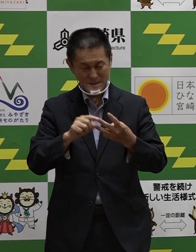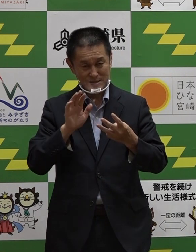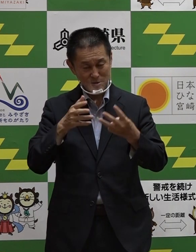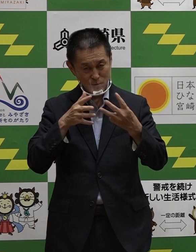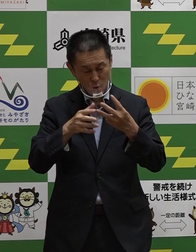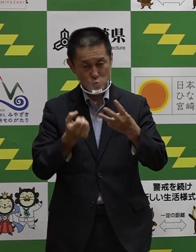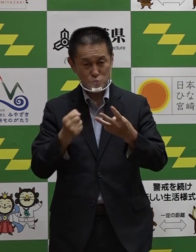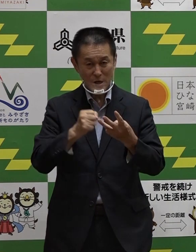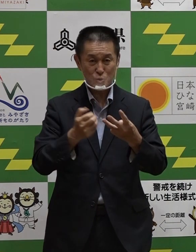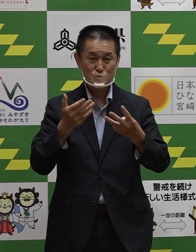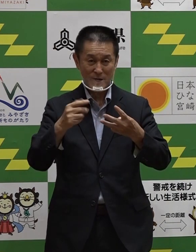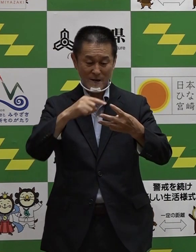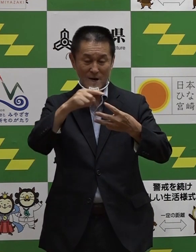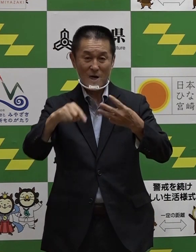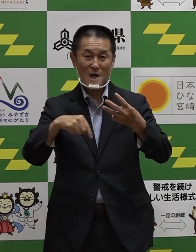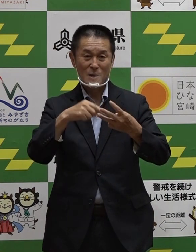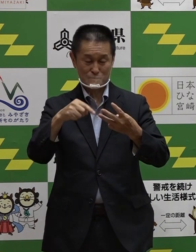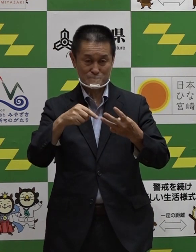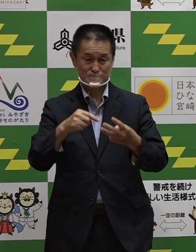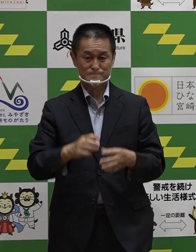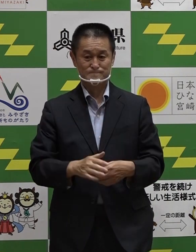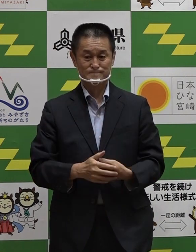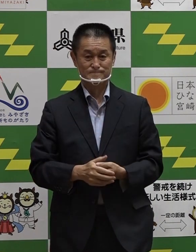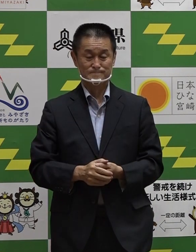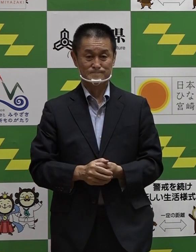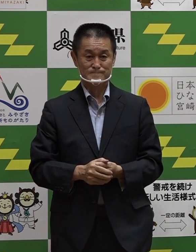う復活させるかというところをお聞かせいただけますか。 はい、